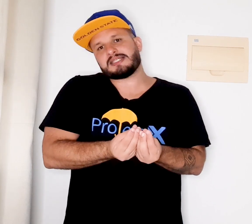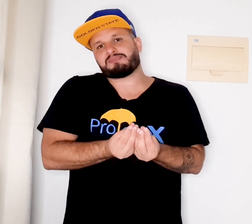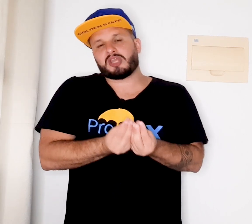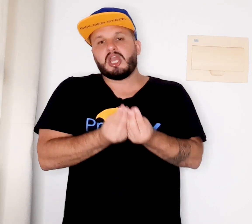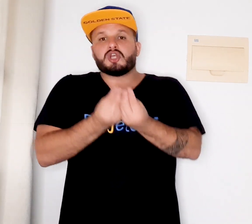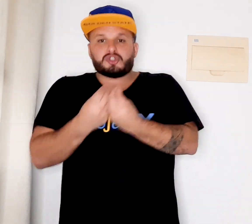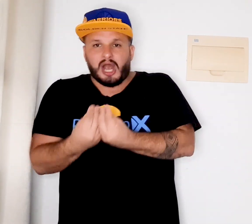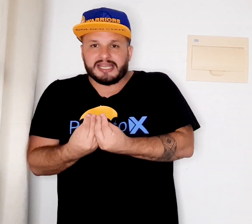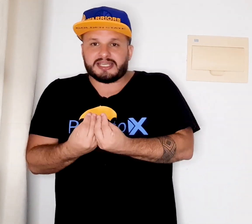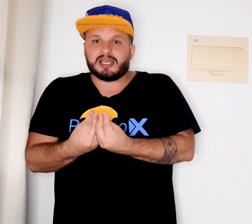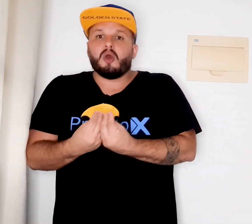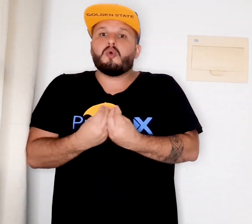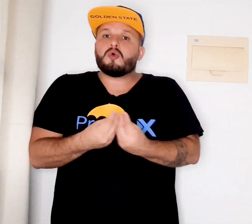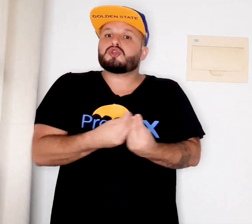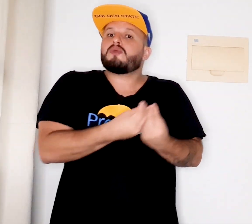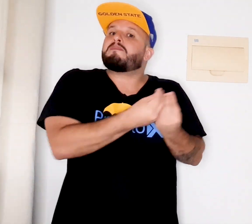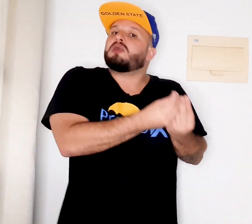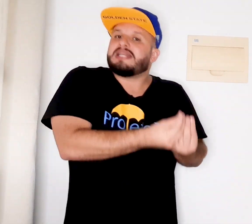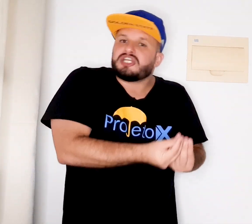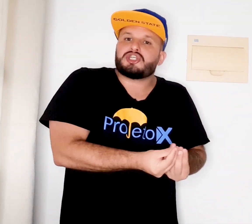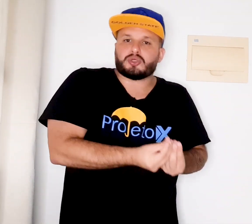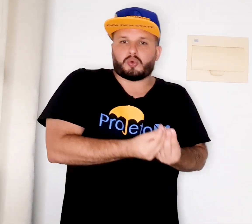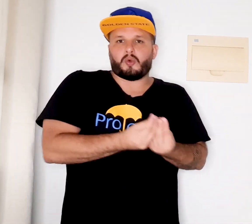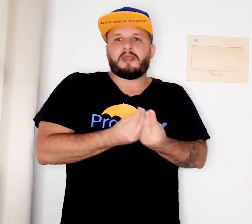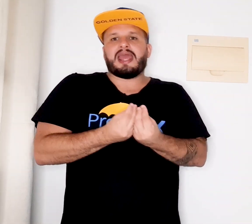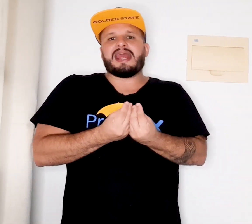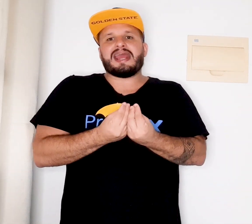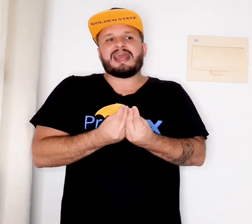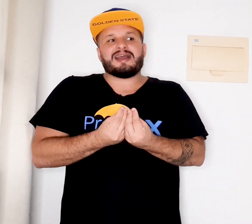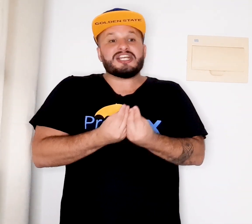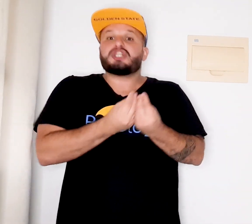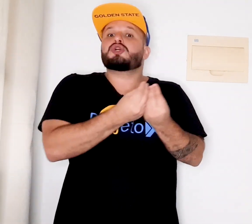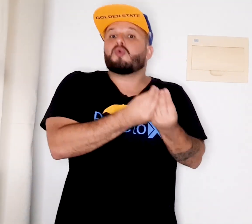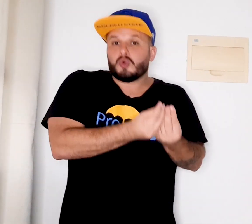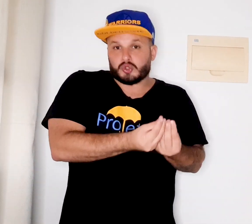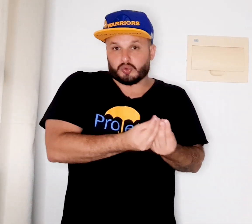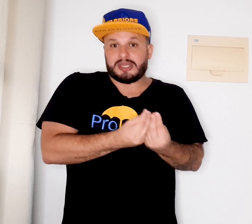beleza? Só que o uso político escuso e